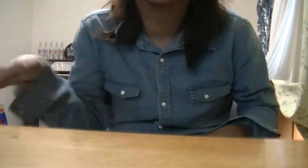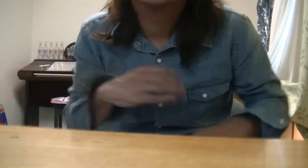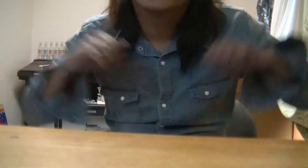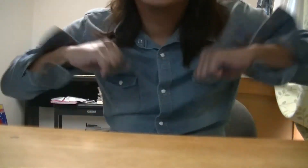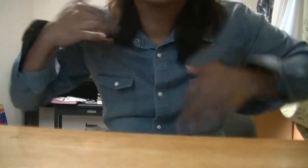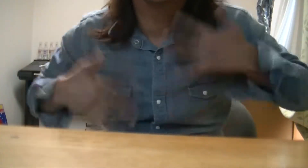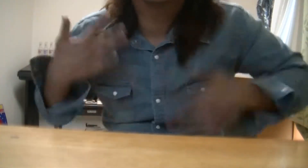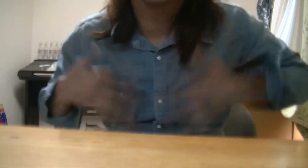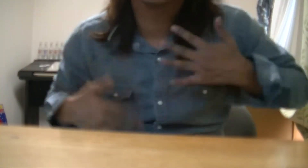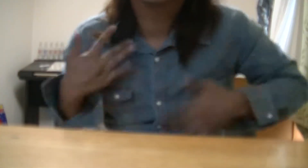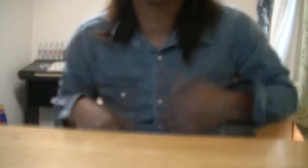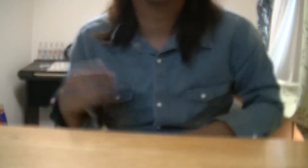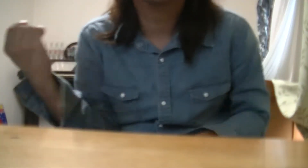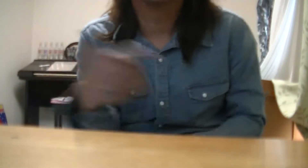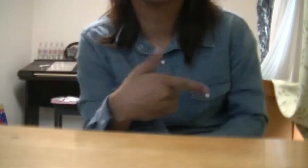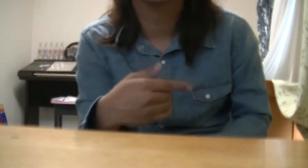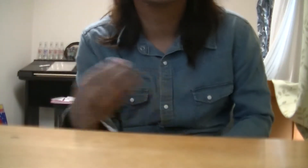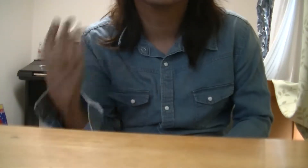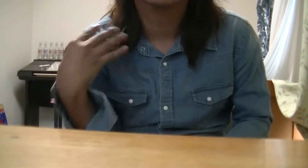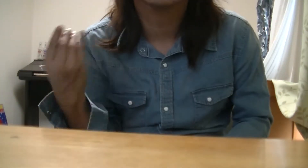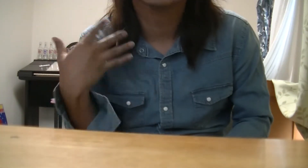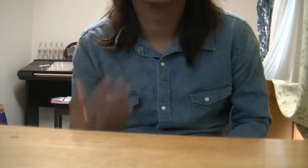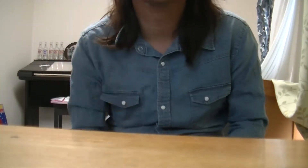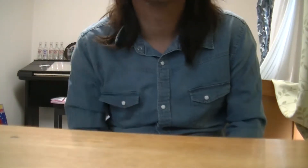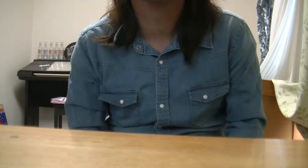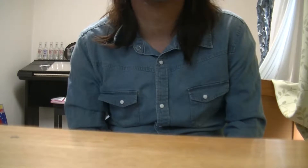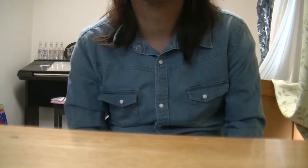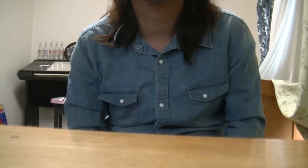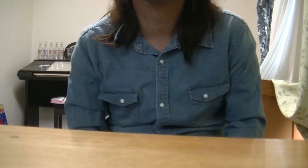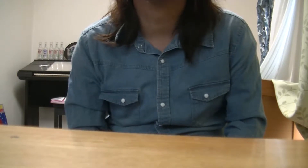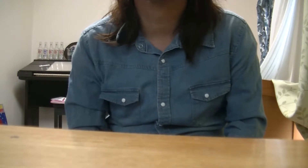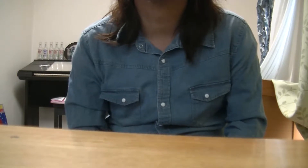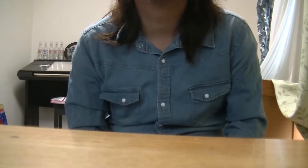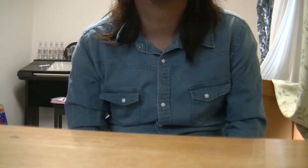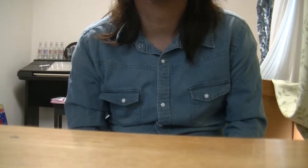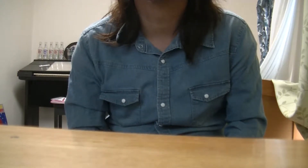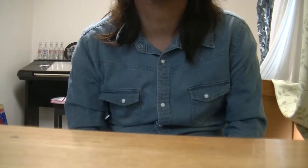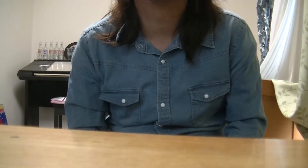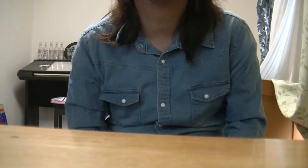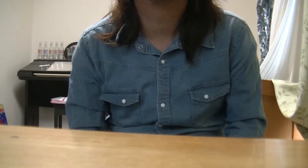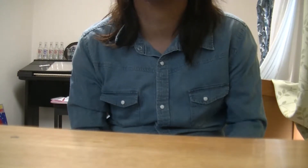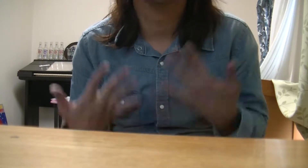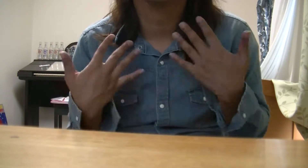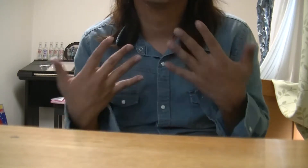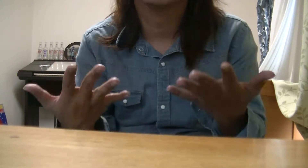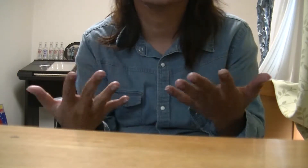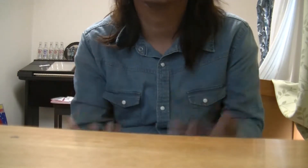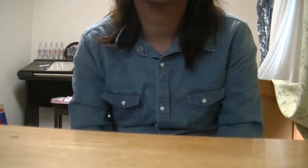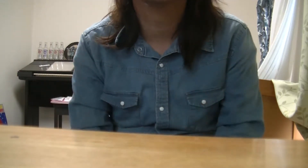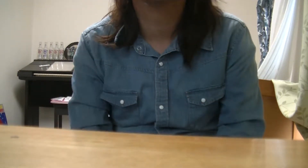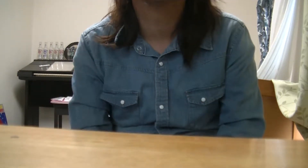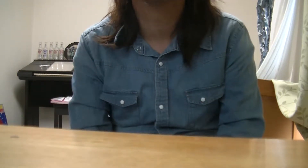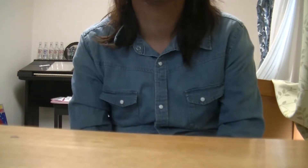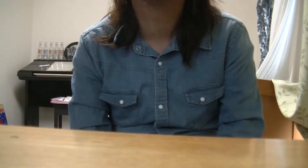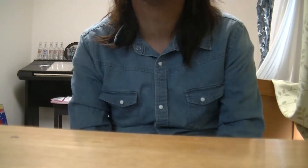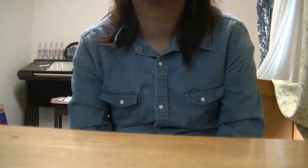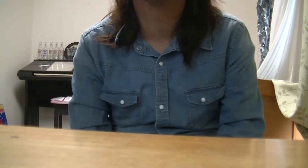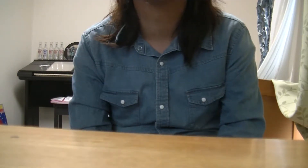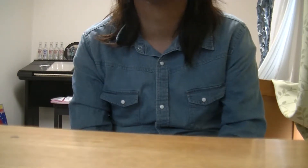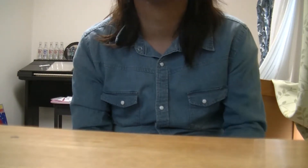なんて急に言っちゃったらどうですか。ブカムさっき多分完璧に引いちゃうと思いません？そうなんですよ。そ